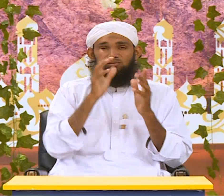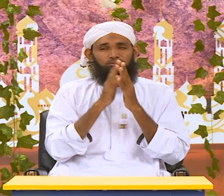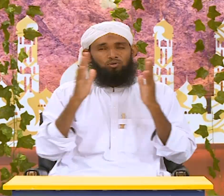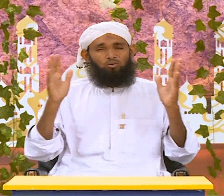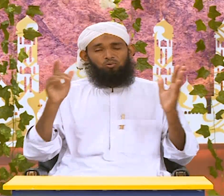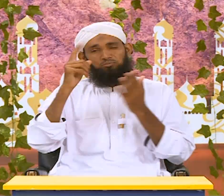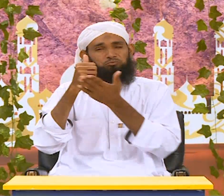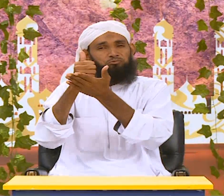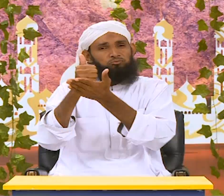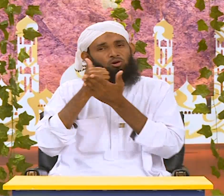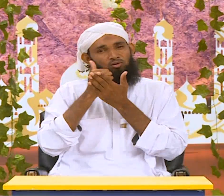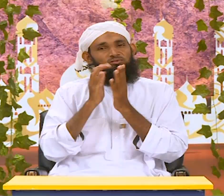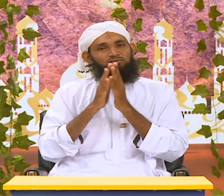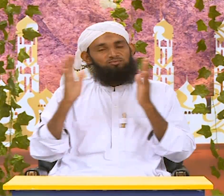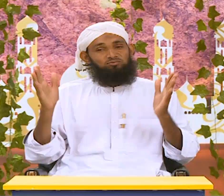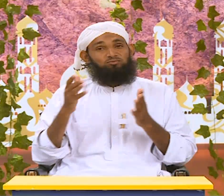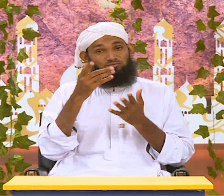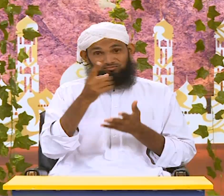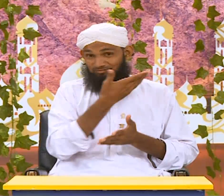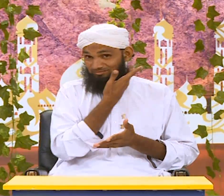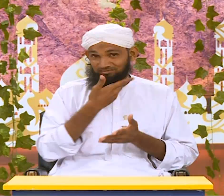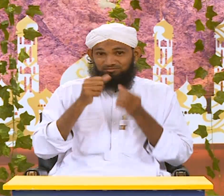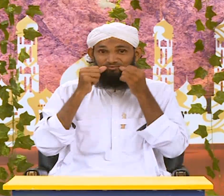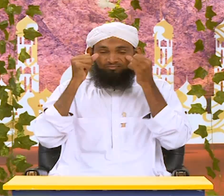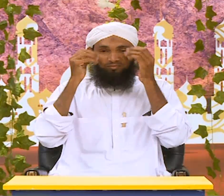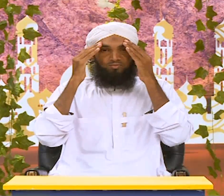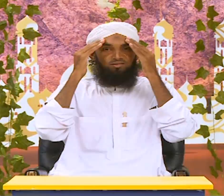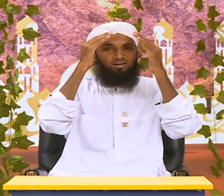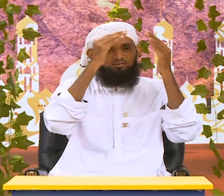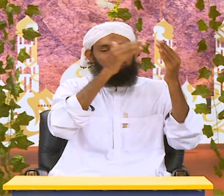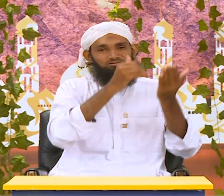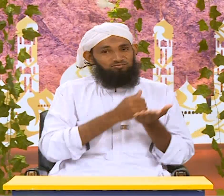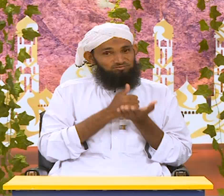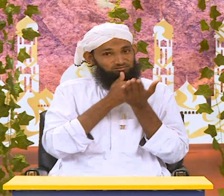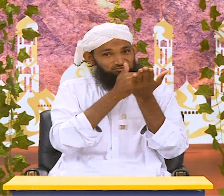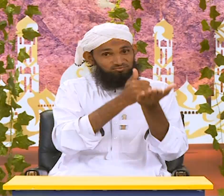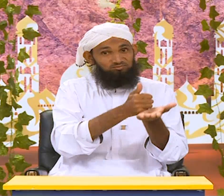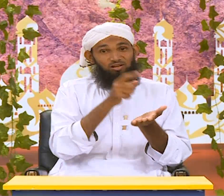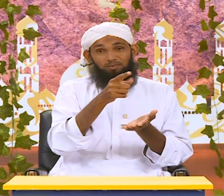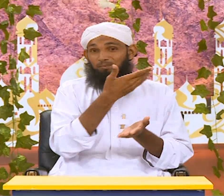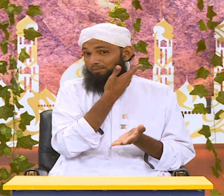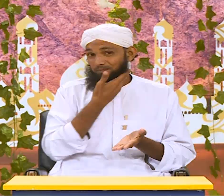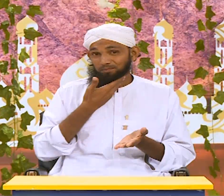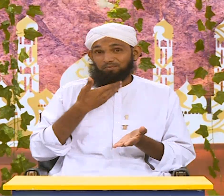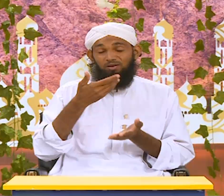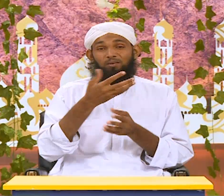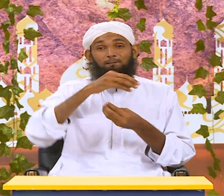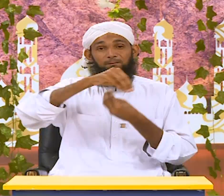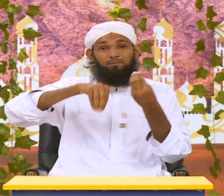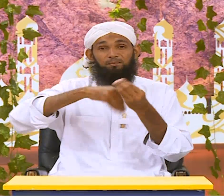کا رب کریم پیشکش فرمائے کہ اے محبوب صلی اللہ علیہ وآلہ وصحبہ وسلم، آپ چاہیں تو آپ کے لیے مکے کے پہاڑ